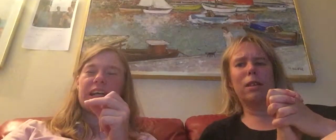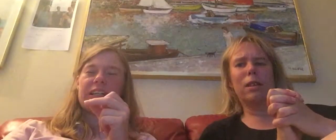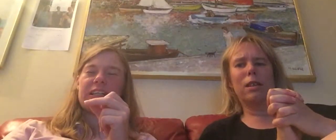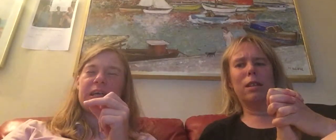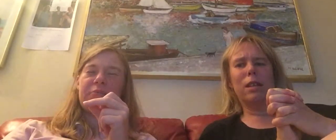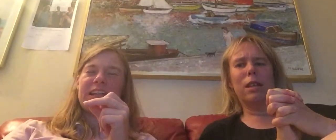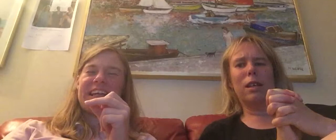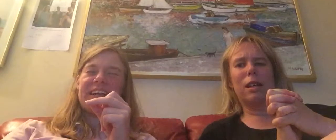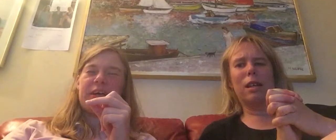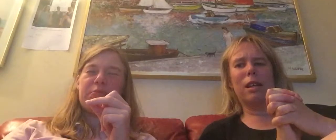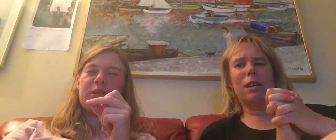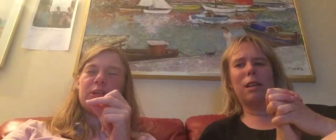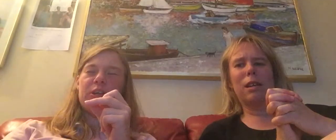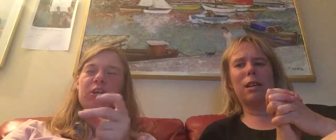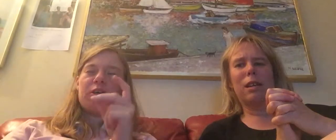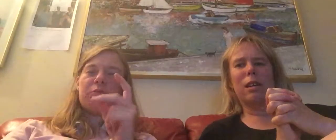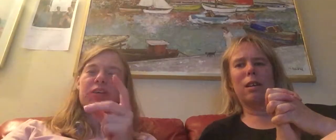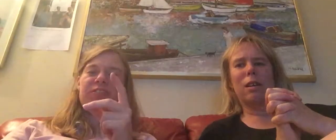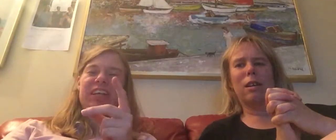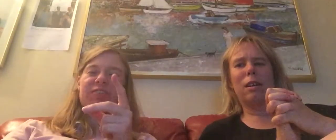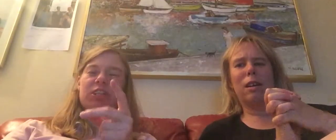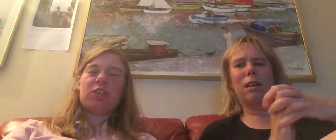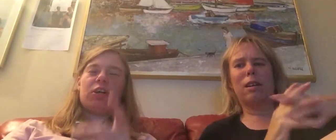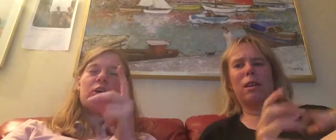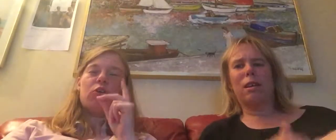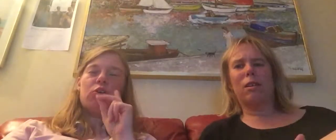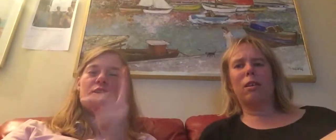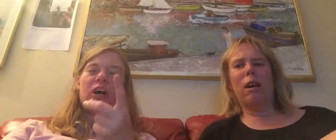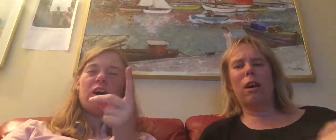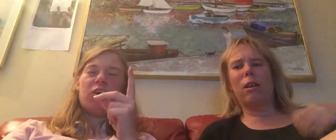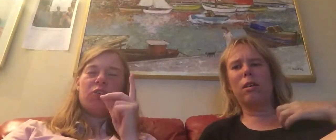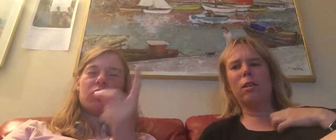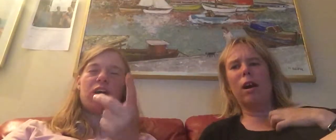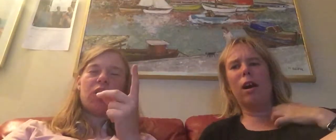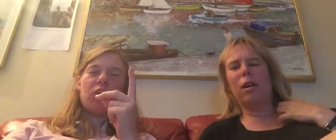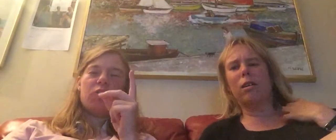Grattis Emily och Emily. Hurra, hurra, hurra, hurra.